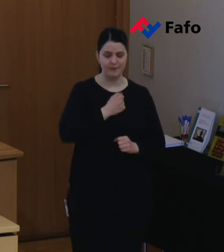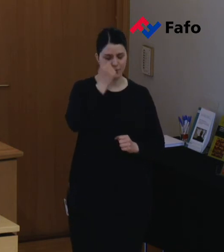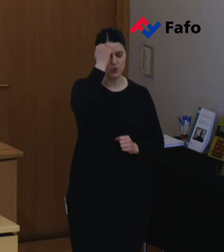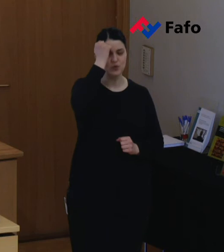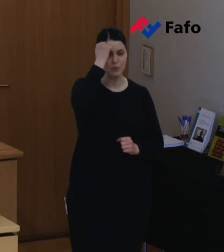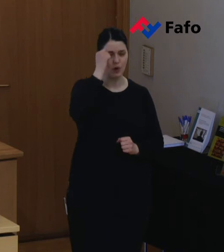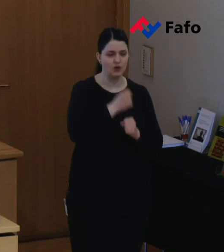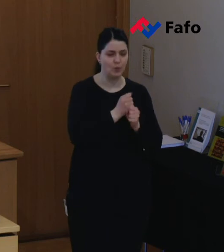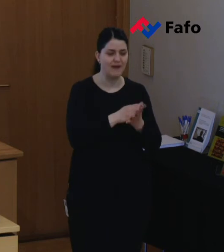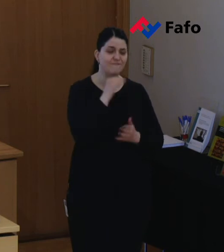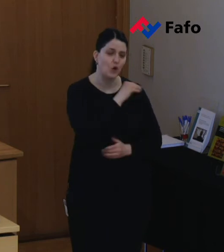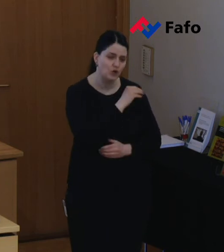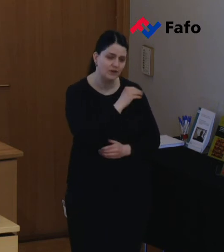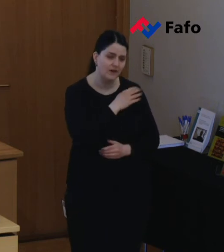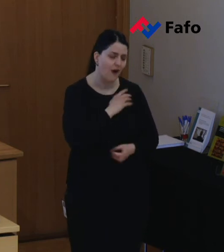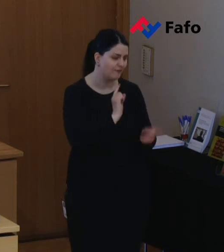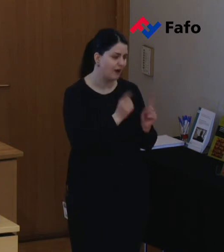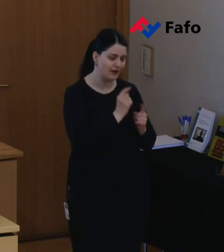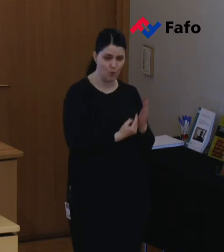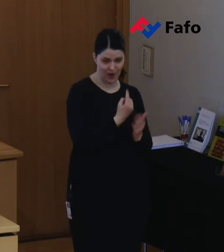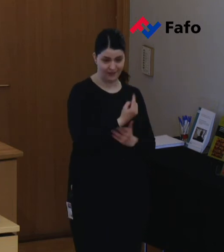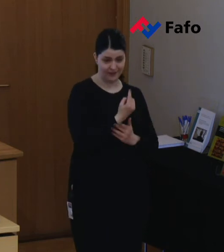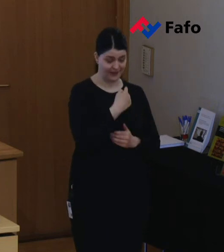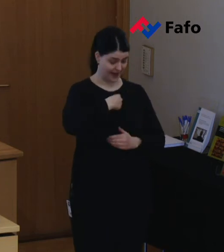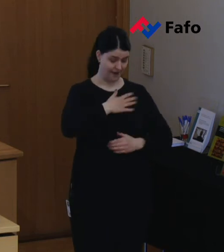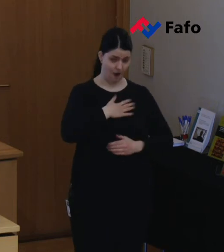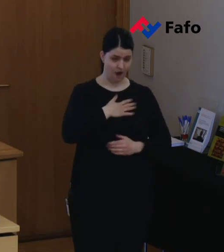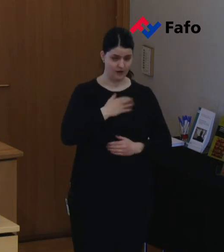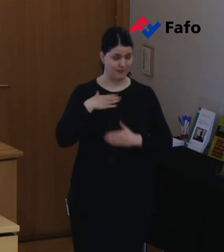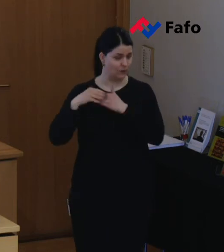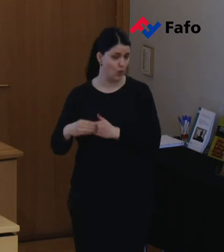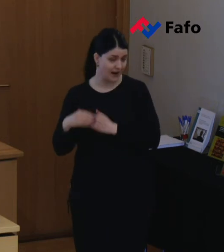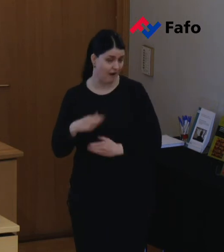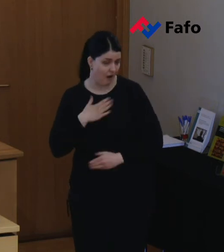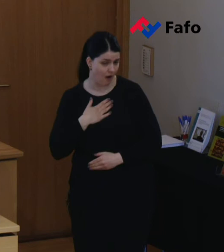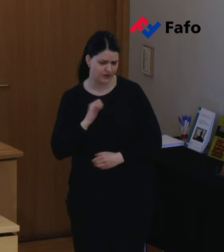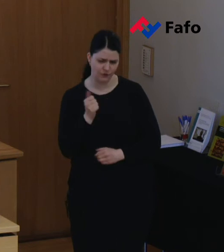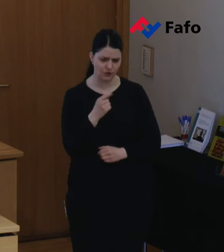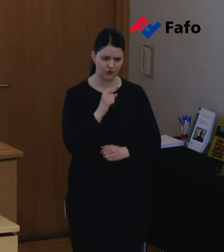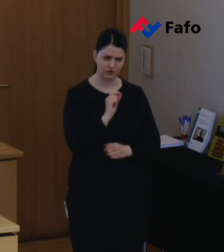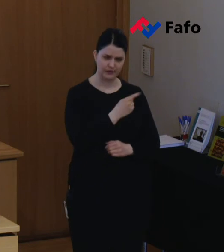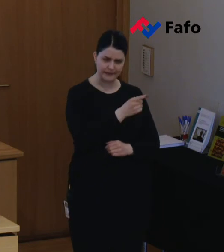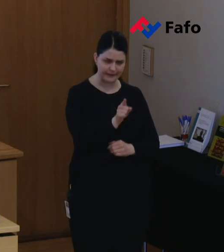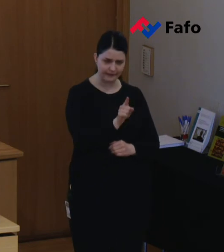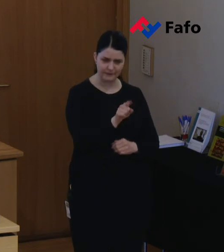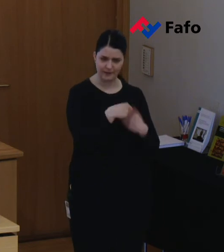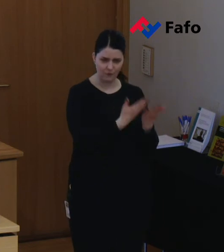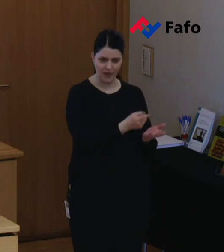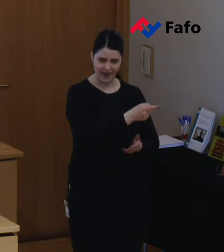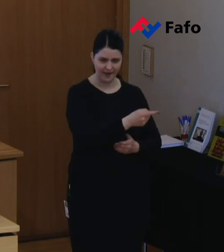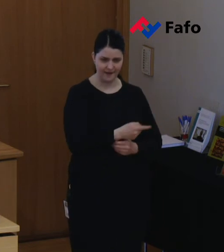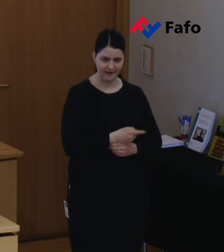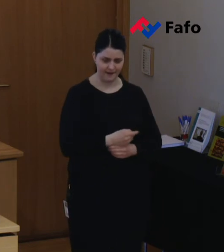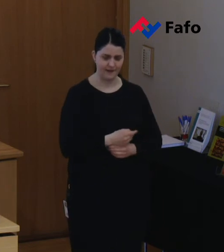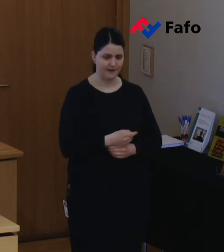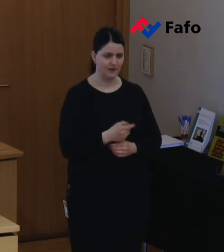ha valgmuligheter. Det har jeg og det har kollegaen min. Og hvorfor skal ikke disse personene ha valgmulighet og bli hørt?